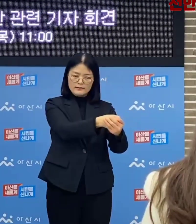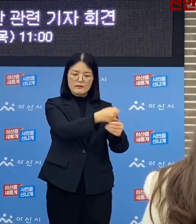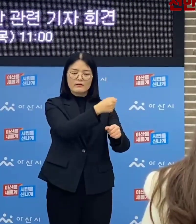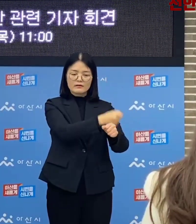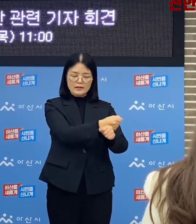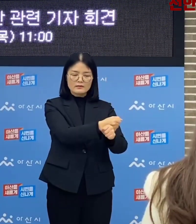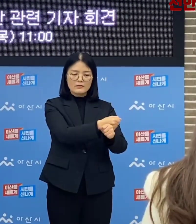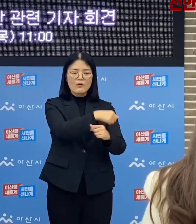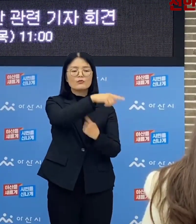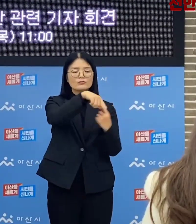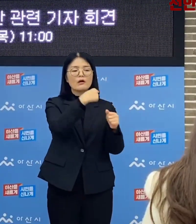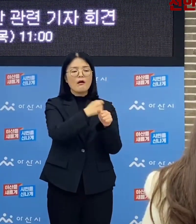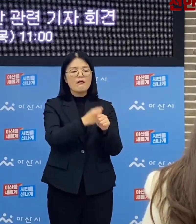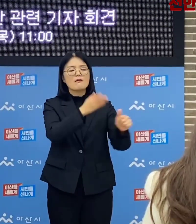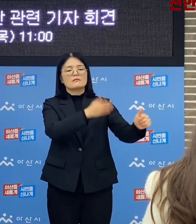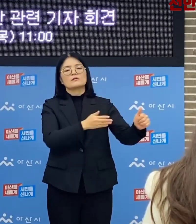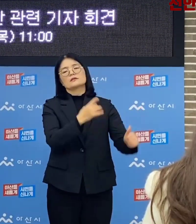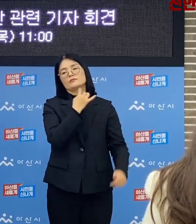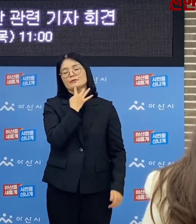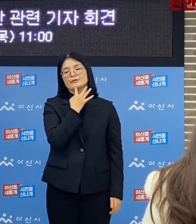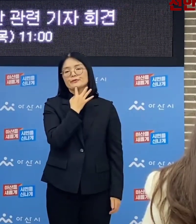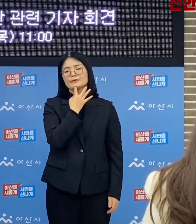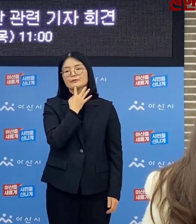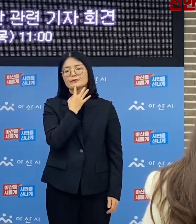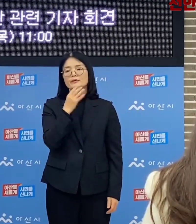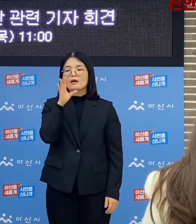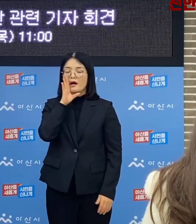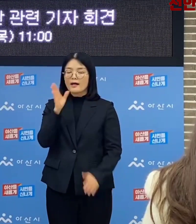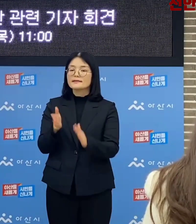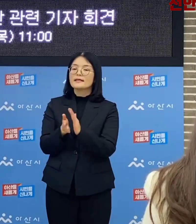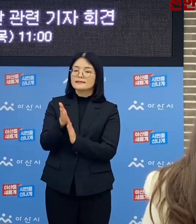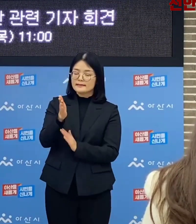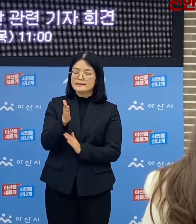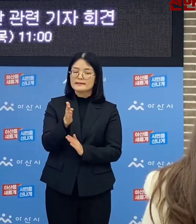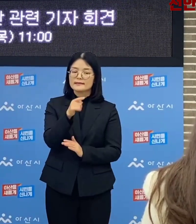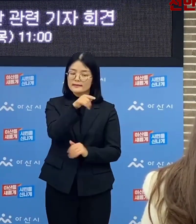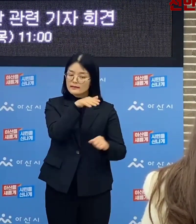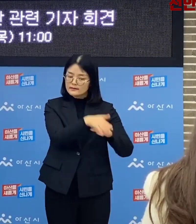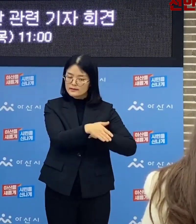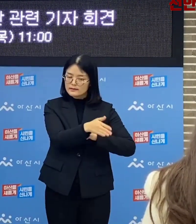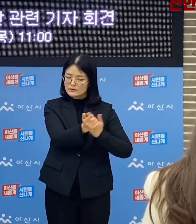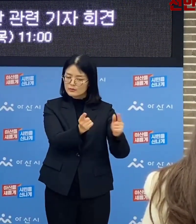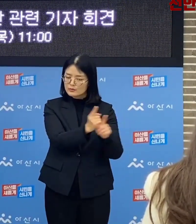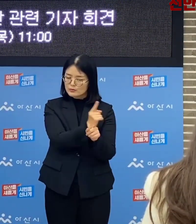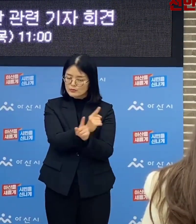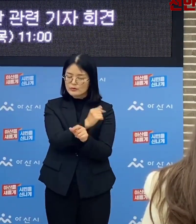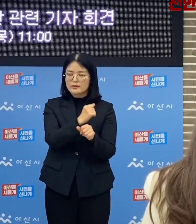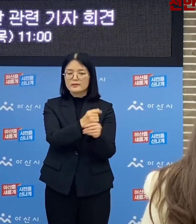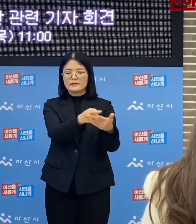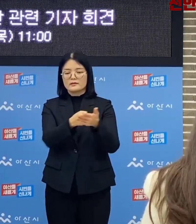운영하도록 요청했던 것입니다. 그리고 아산시는 그렇게 해서 절감되는 예산을